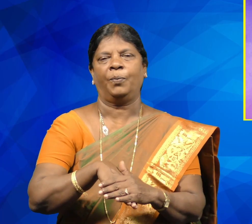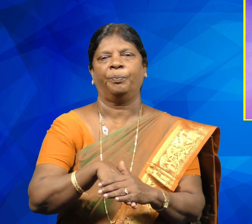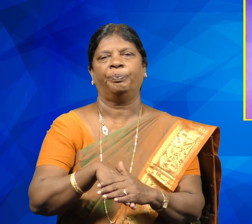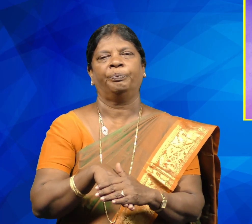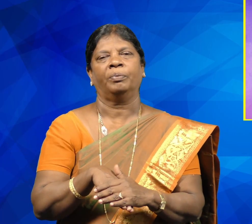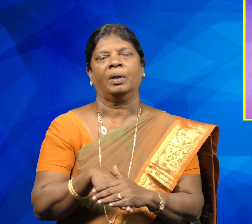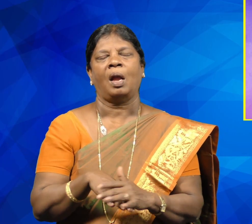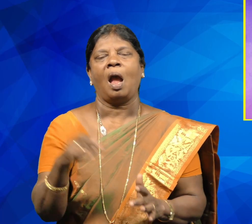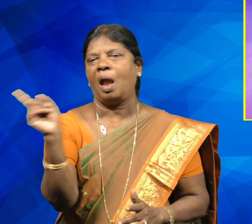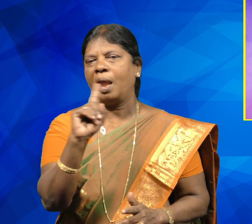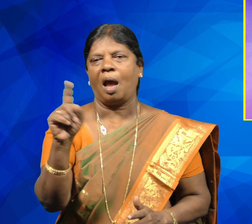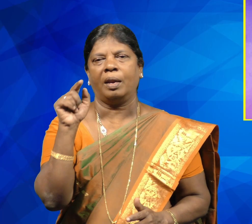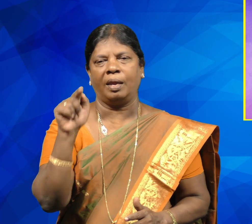அனைவருக்கும்